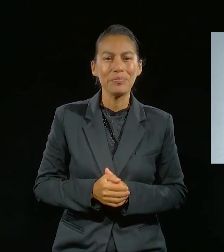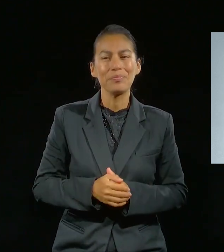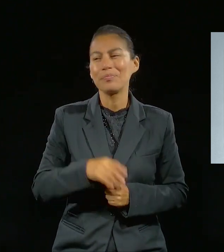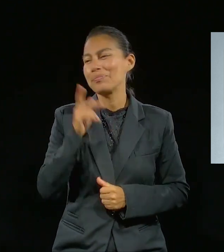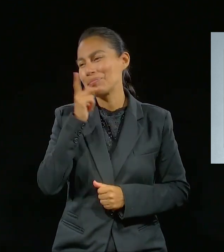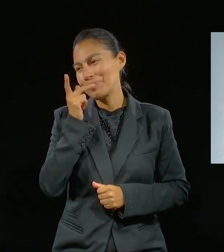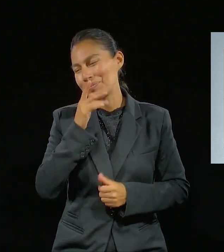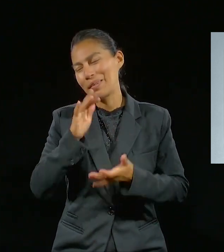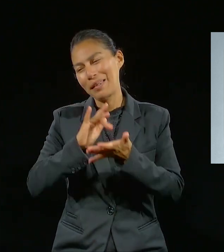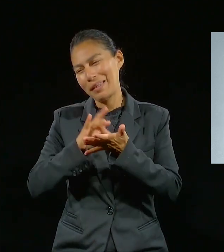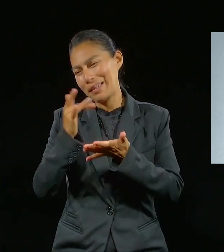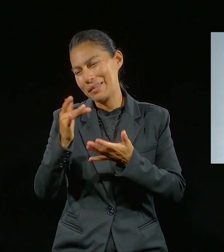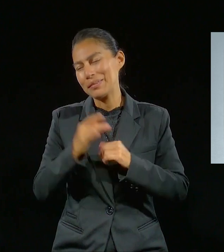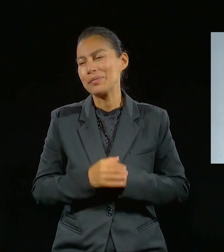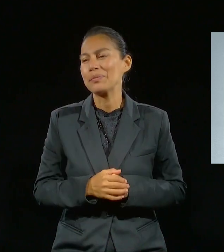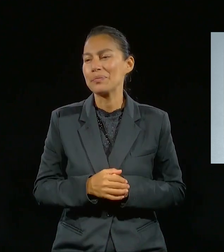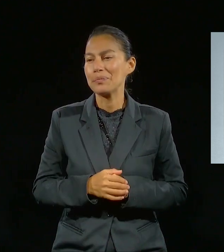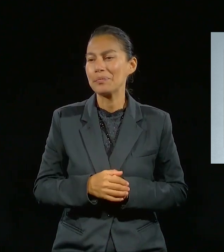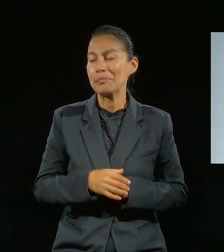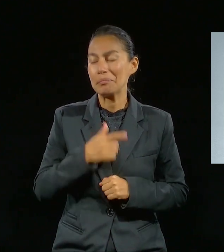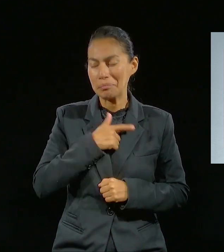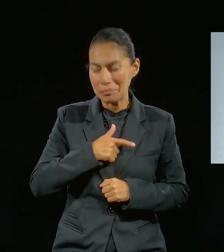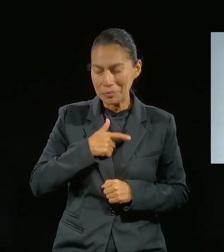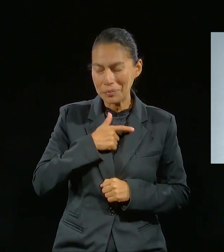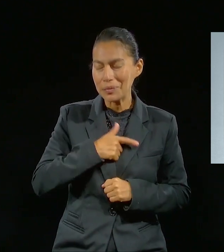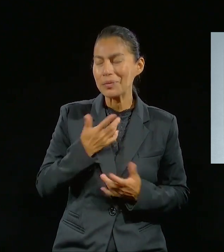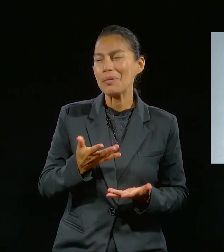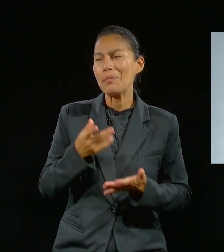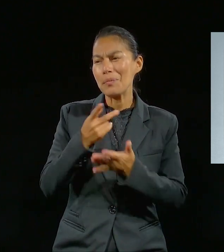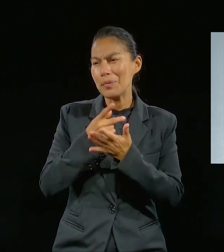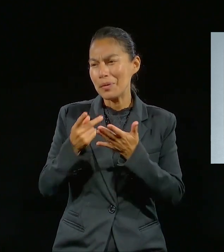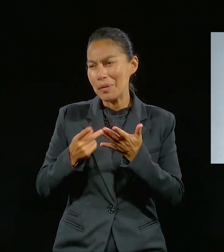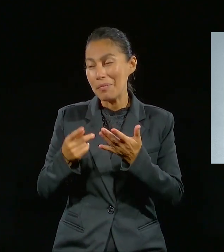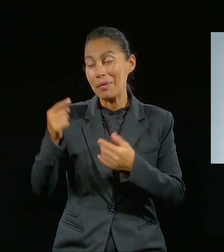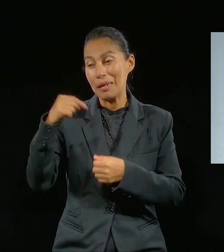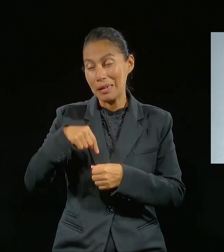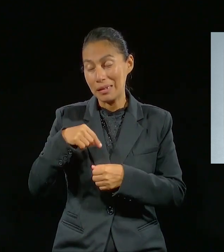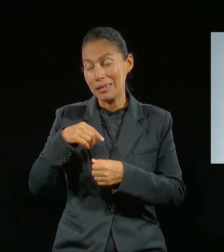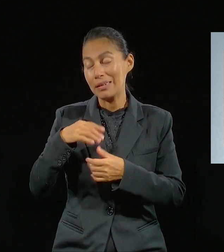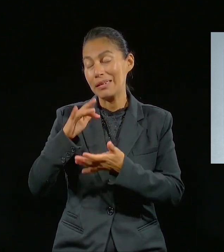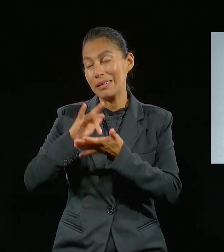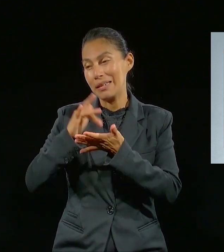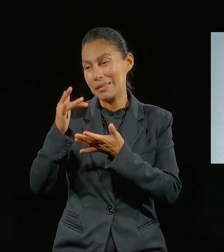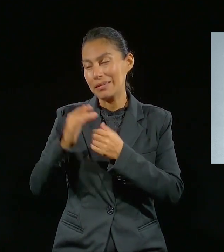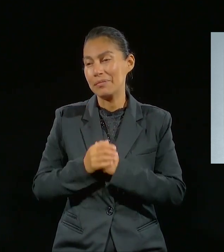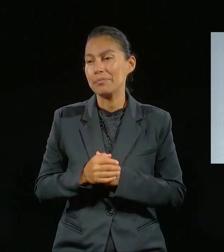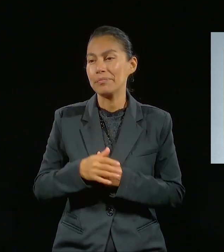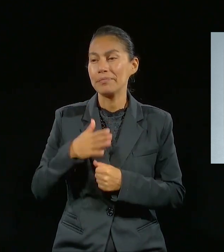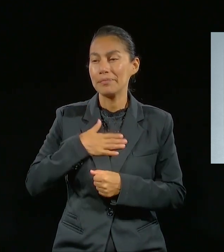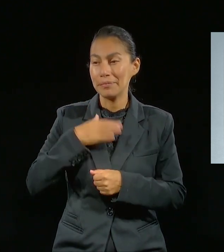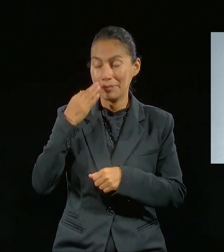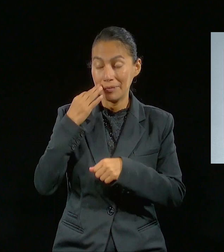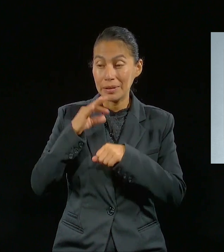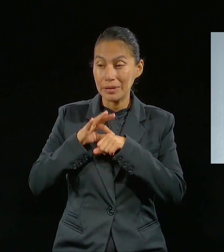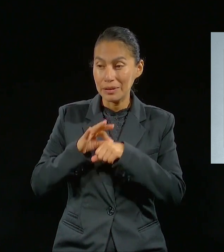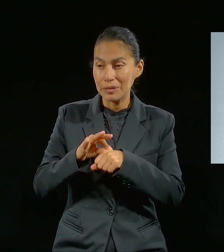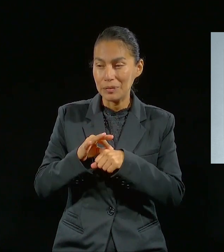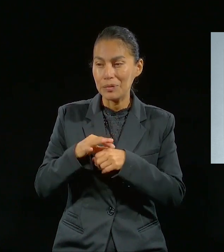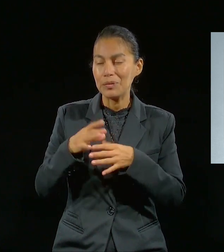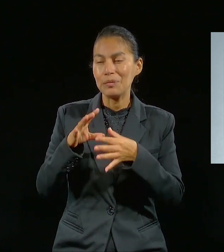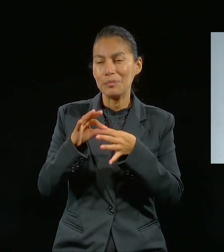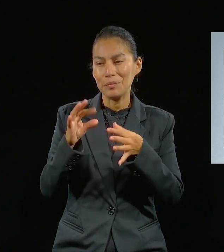Pastor, muchísimas gracias. Me siento afortunada de estar aquí en su programa, dando mi testimonio.